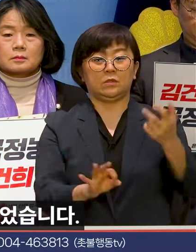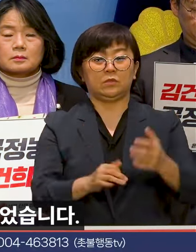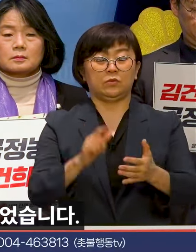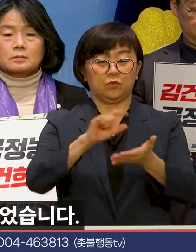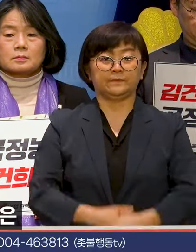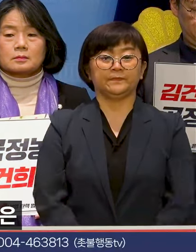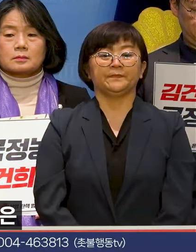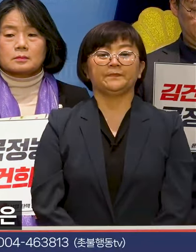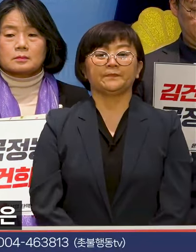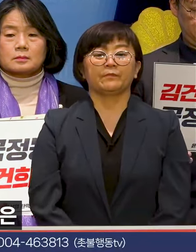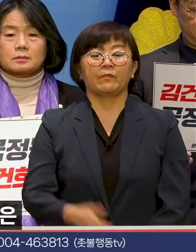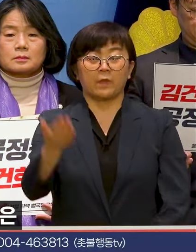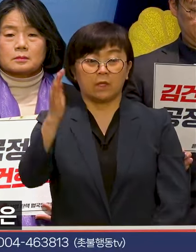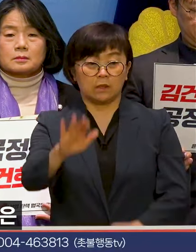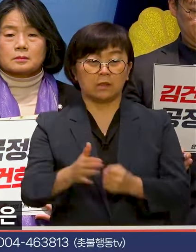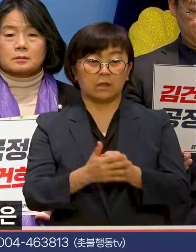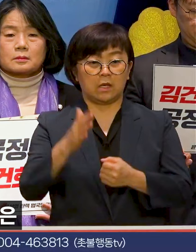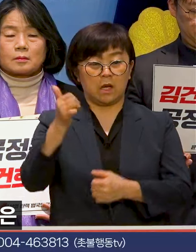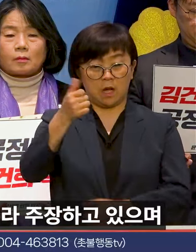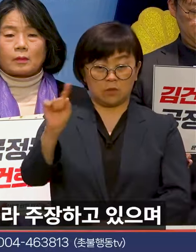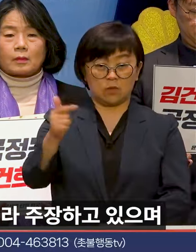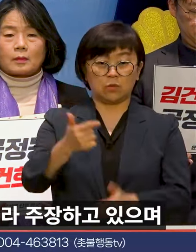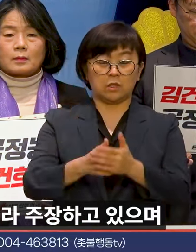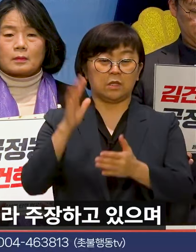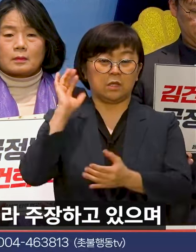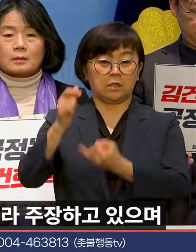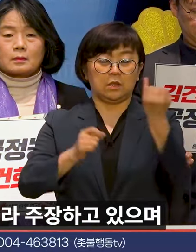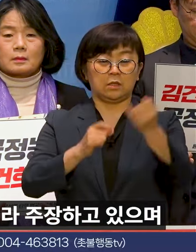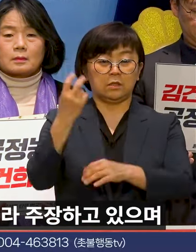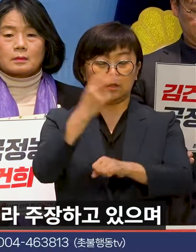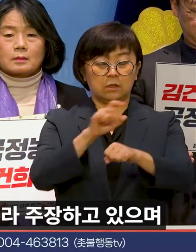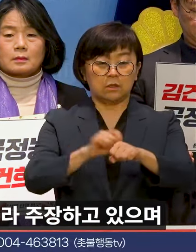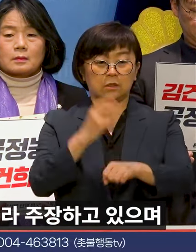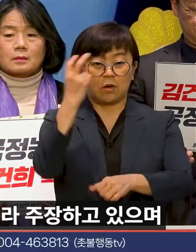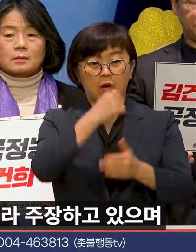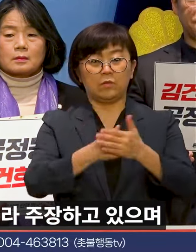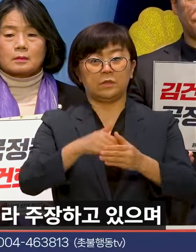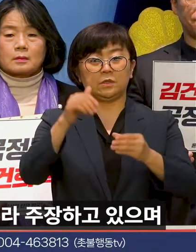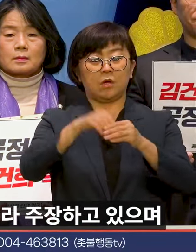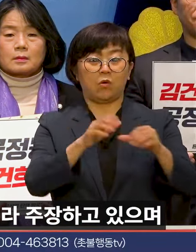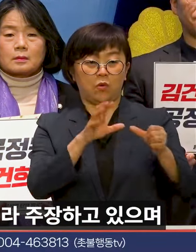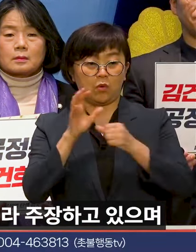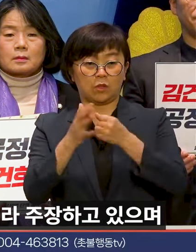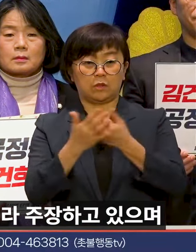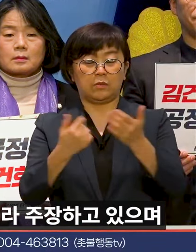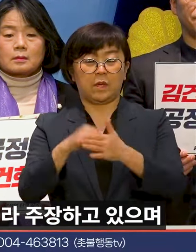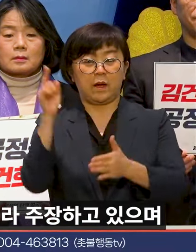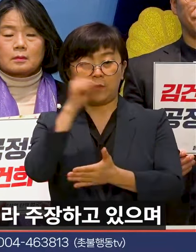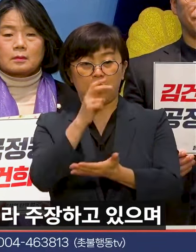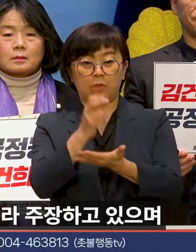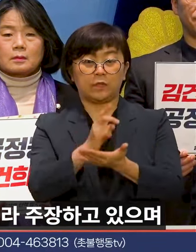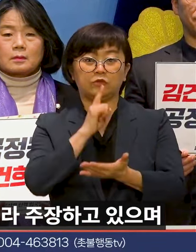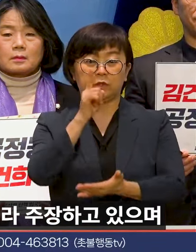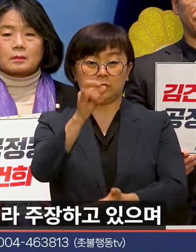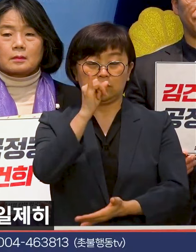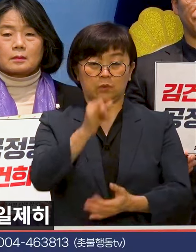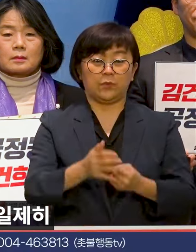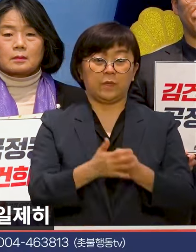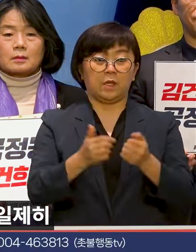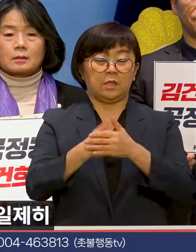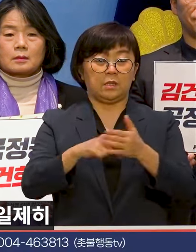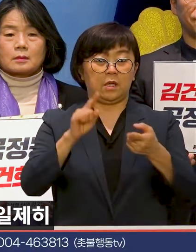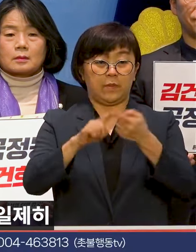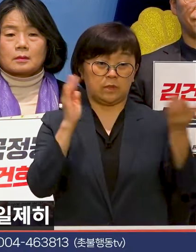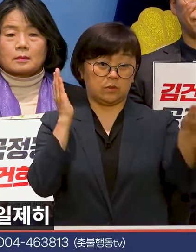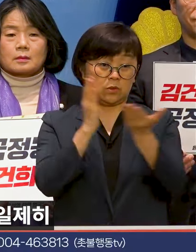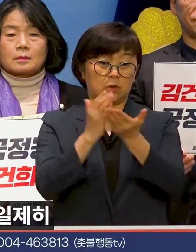넘었습니다 그럼에도 불구하고 한동훈은 김건희 특검을 총선용 선전 선동이 법이라 주장하고 있으며 이에